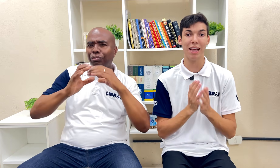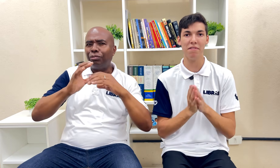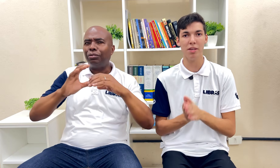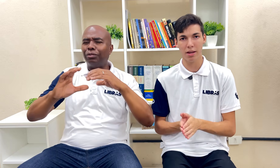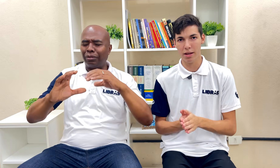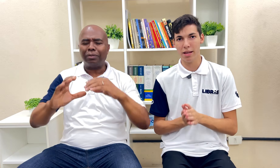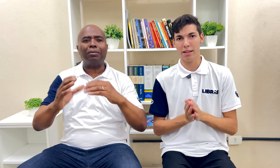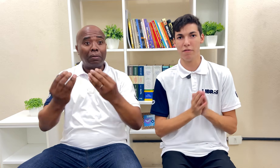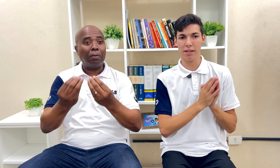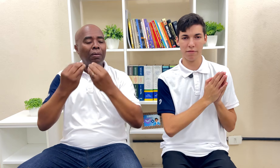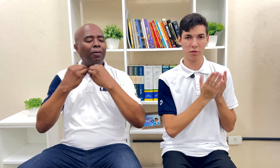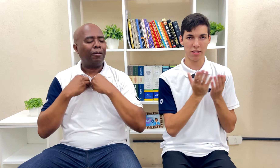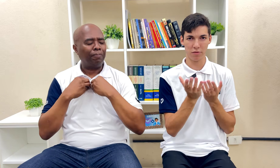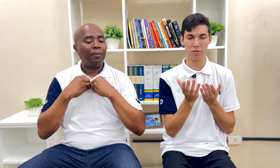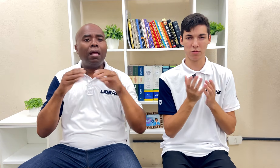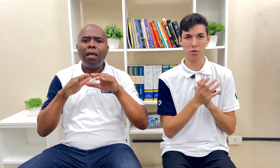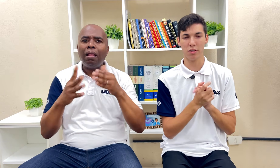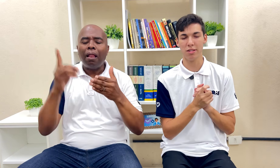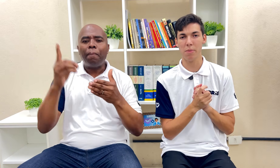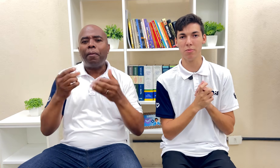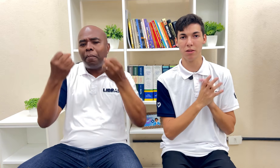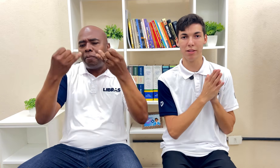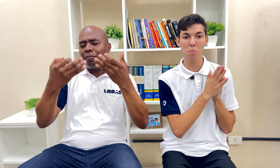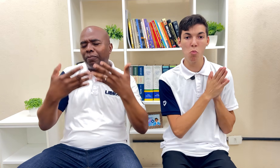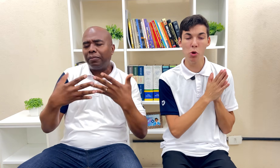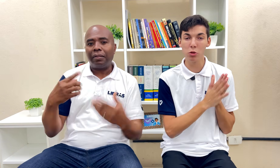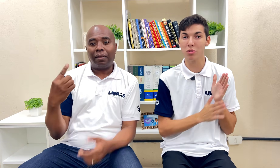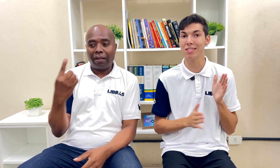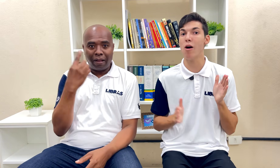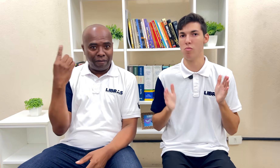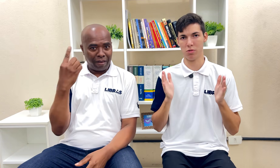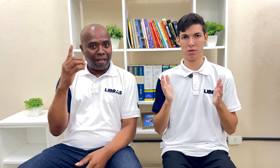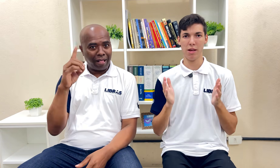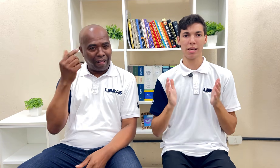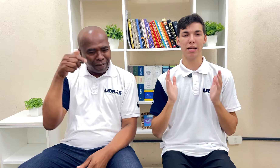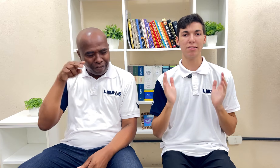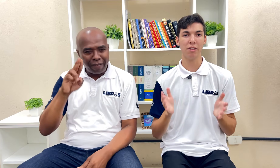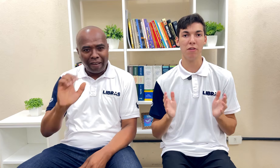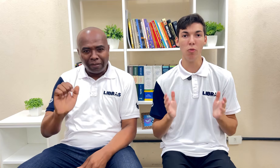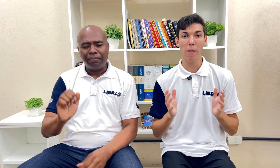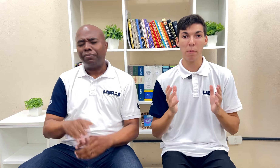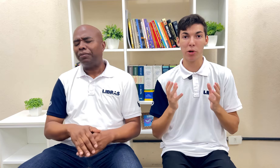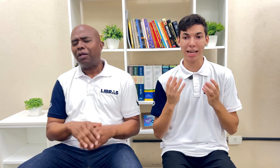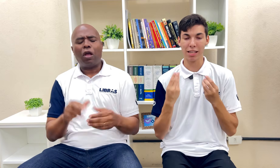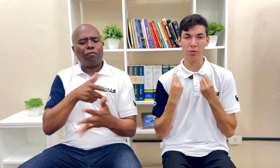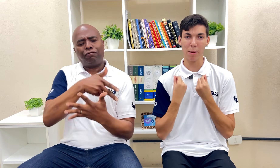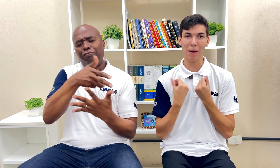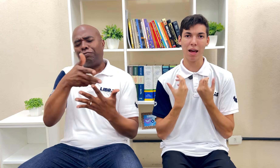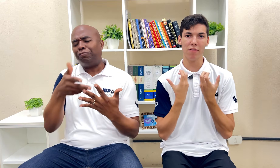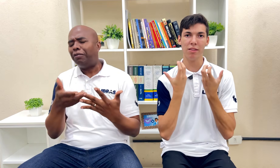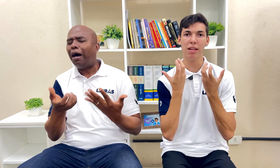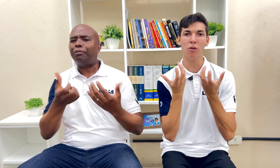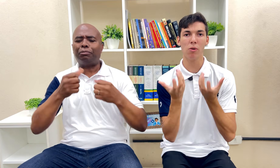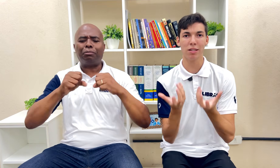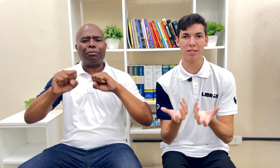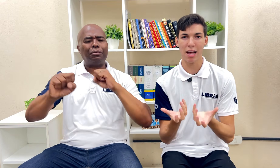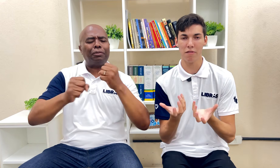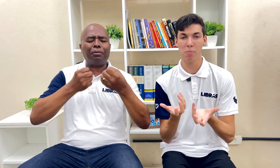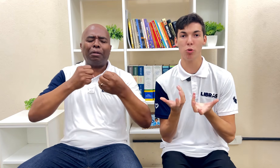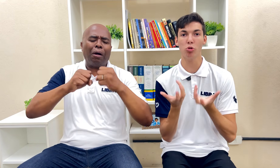Davi. Davi tem, todos nós sabemos, Davi tem muitos salmos que ele escreveu porque aquilo que a palavra dele não alcançava, pelo dom